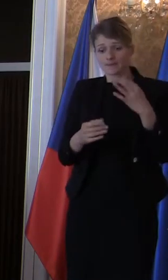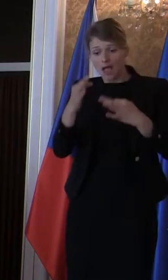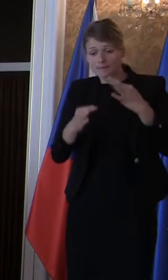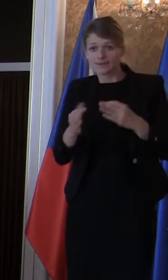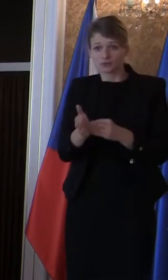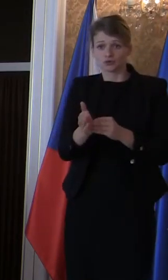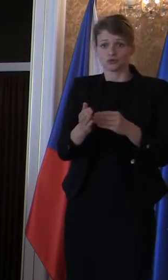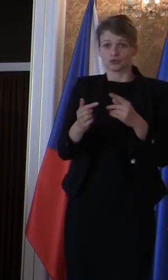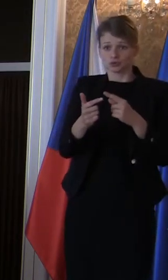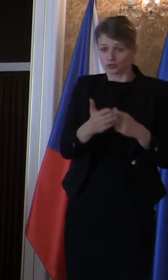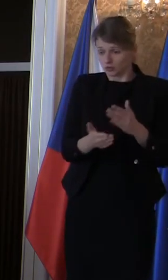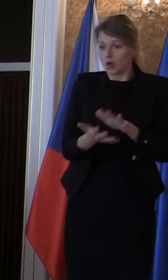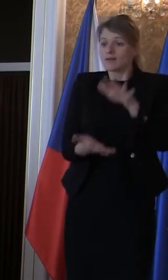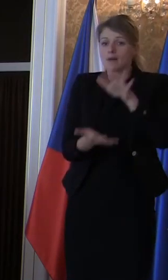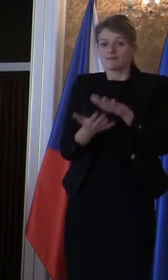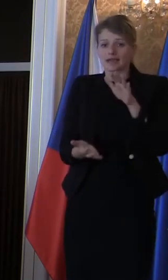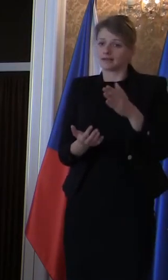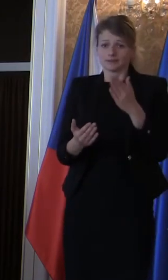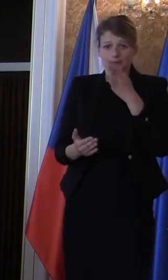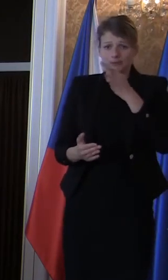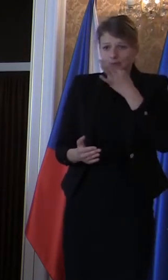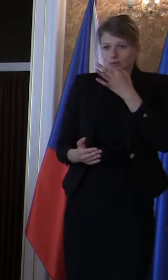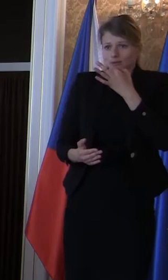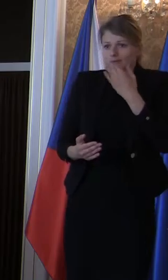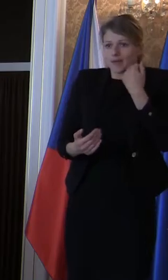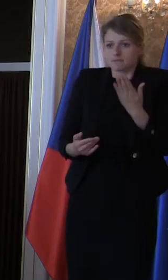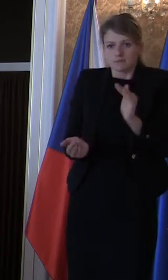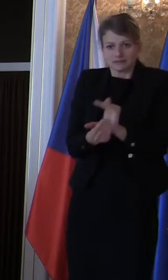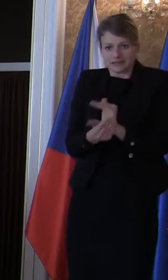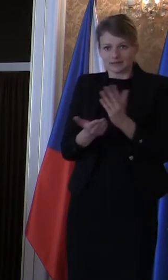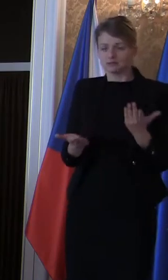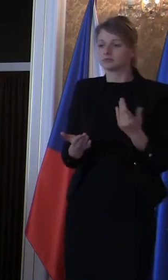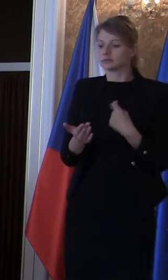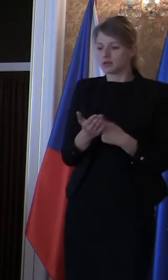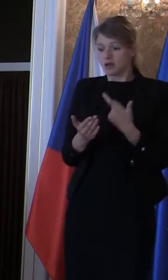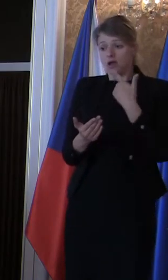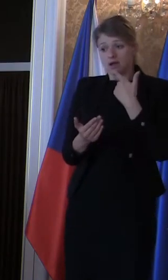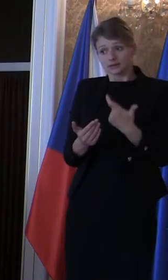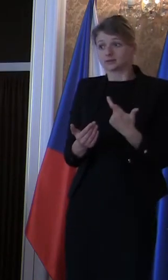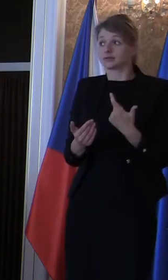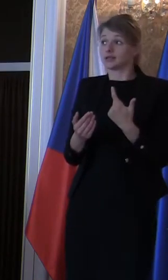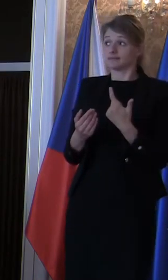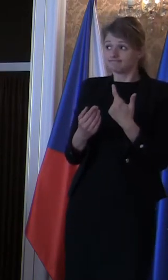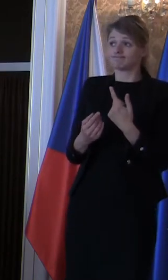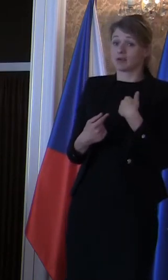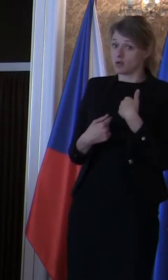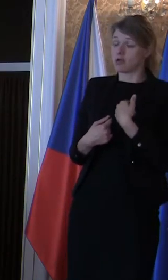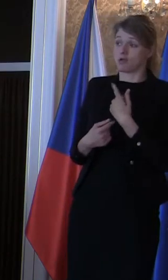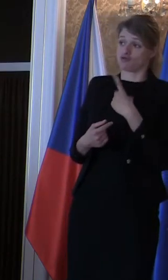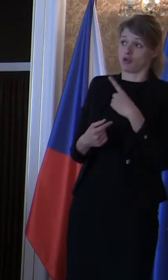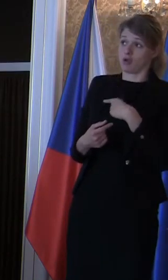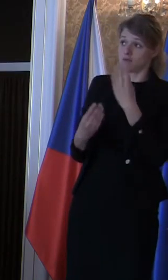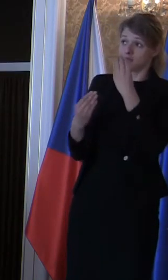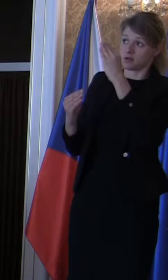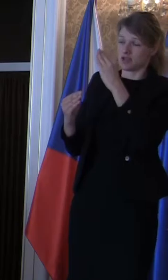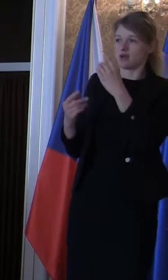katedra není a tak dále, a tak dále. To všechno bude muset, a tady teda už teď velký obdiv k ministerským legislativcům, nevím, jestli obdiv